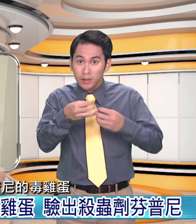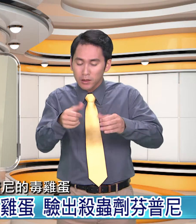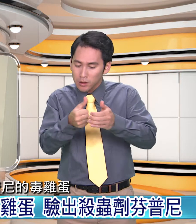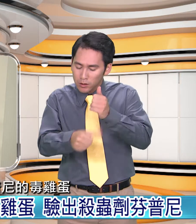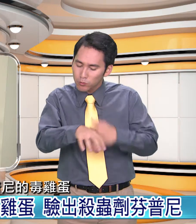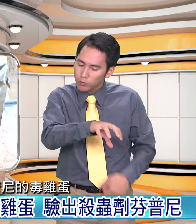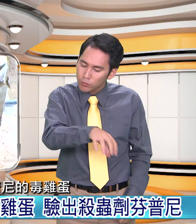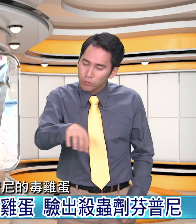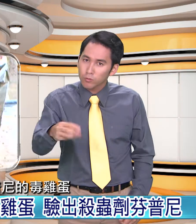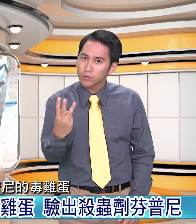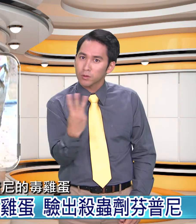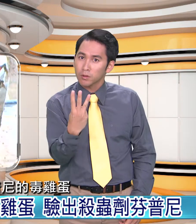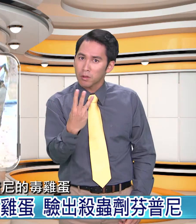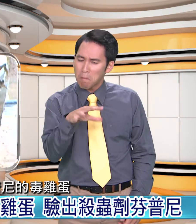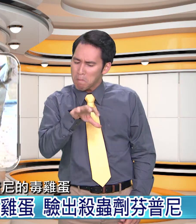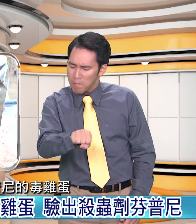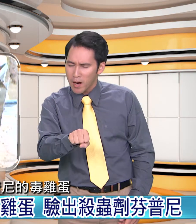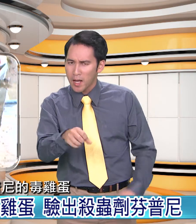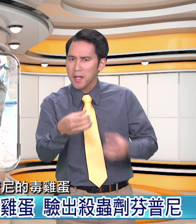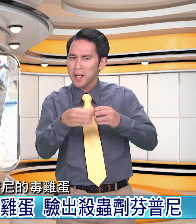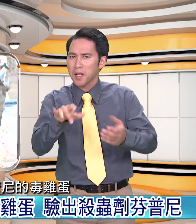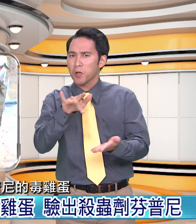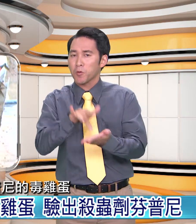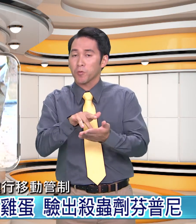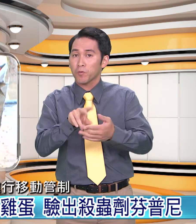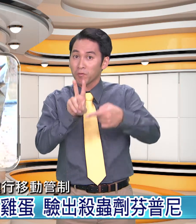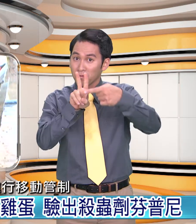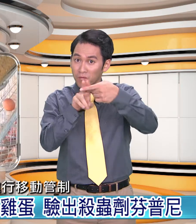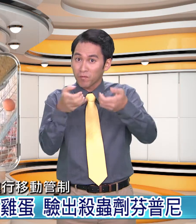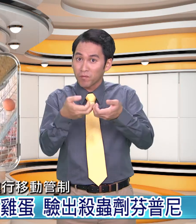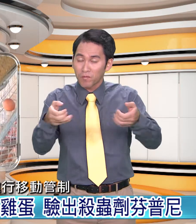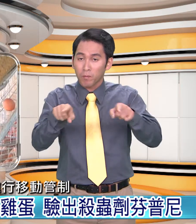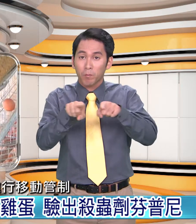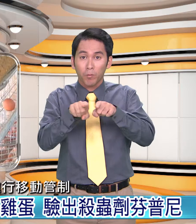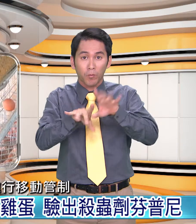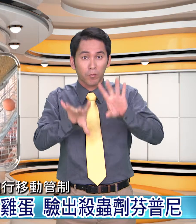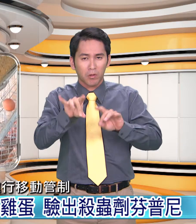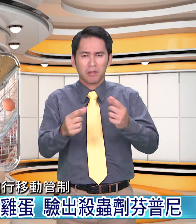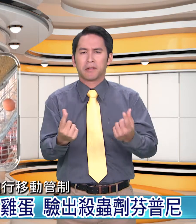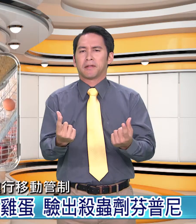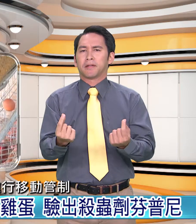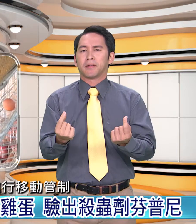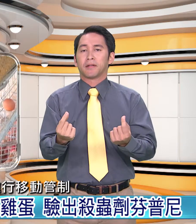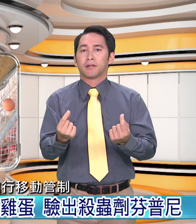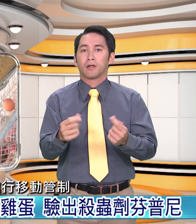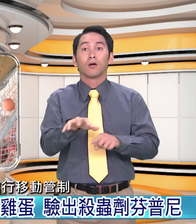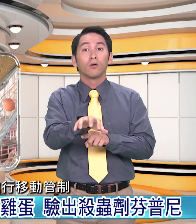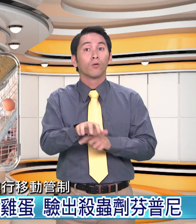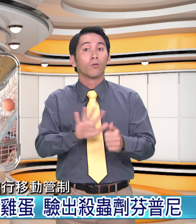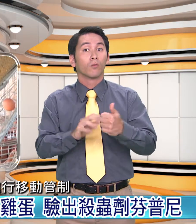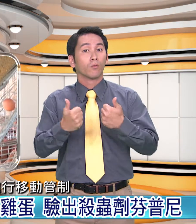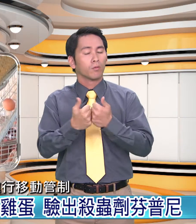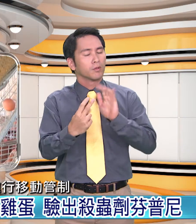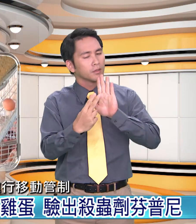验出含有芬普尼的毒鸡蛋。农委会表示，已经进行了移动管